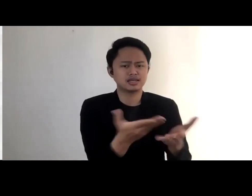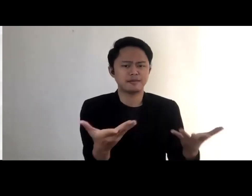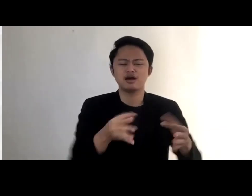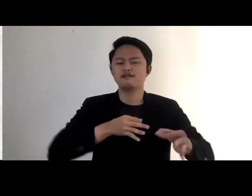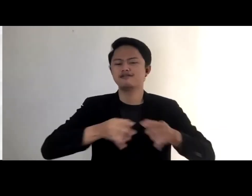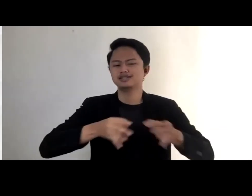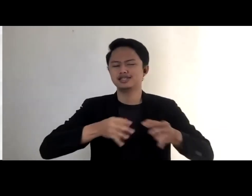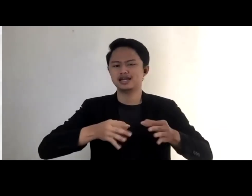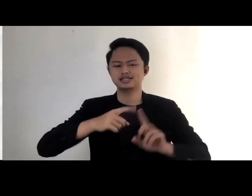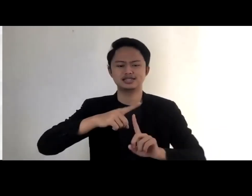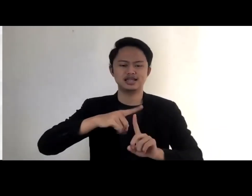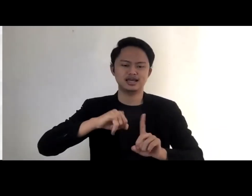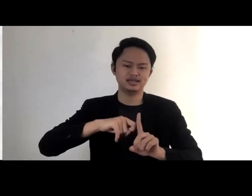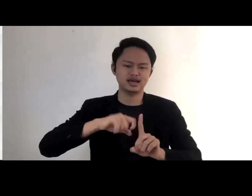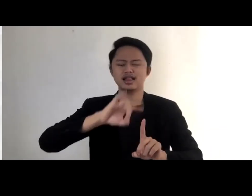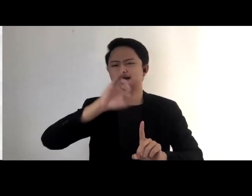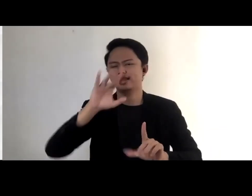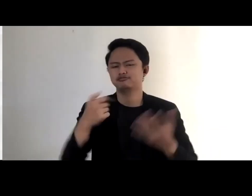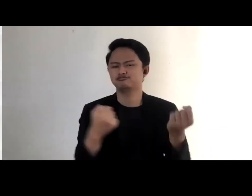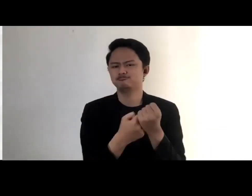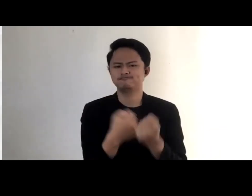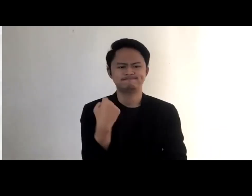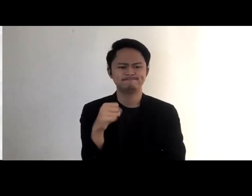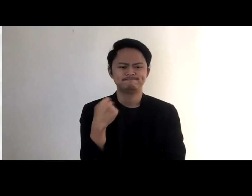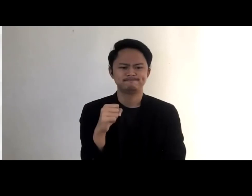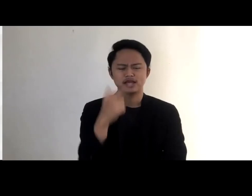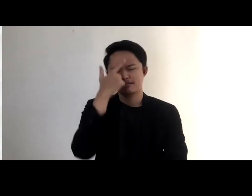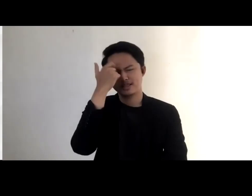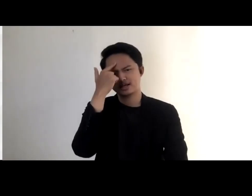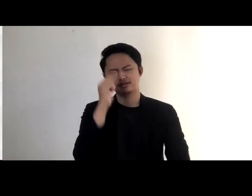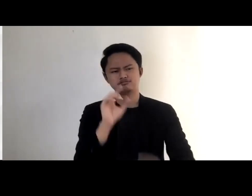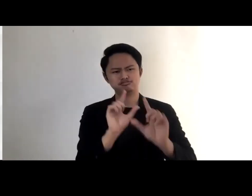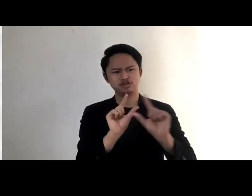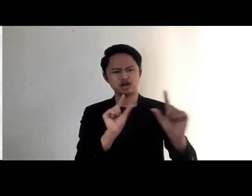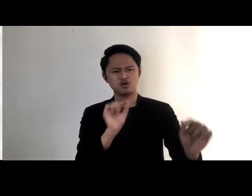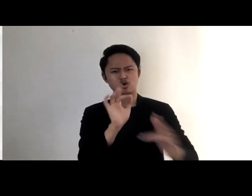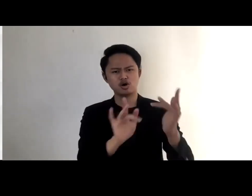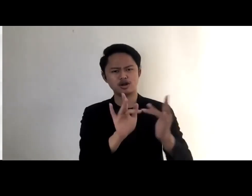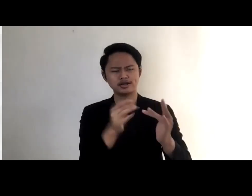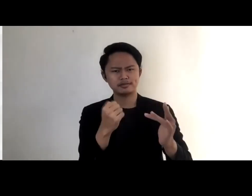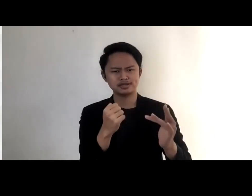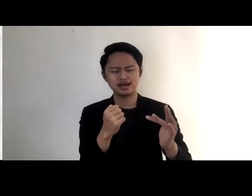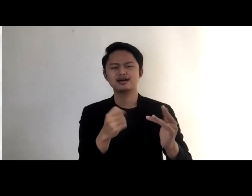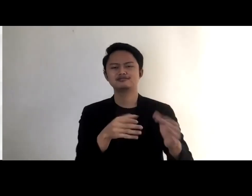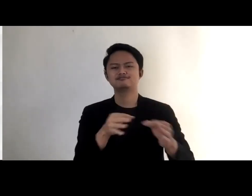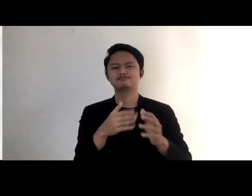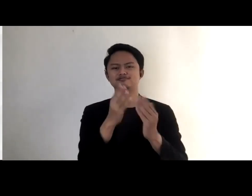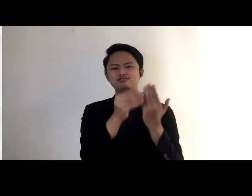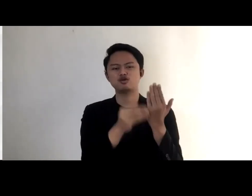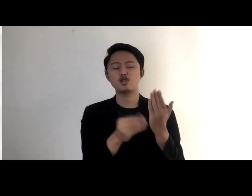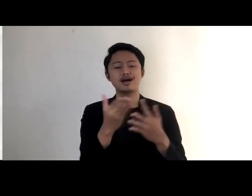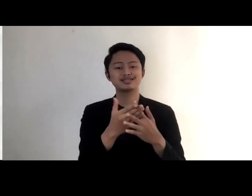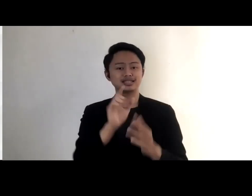prasarana TIK sebagai alat pendukung pembelajaran jarak jauh melalui daring. Lalu bagaimana mengakses modul belajar